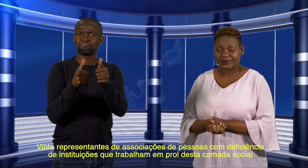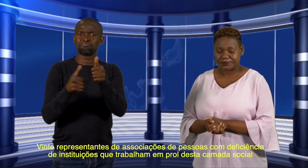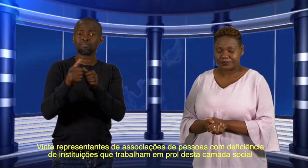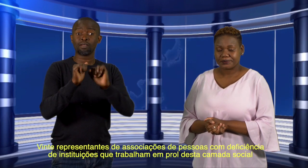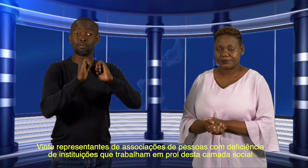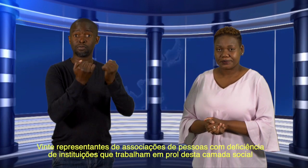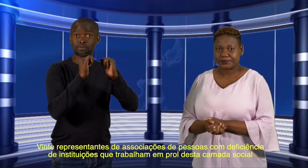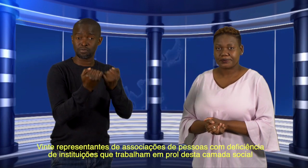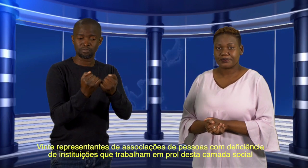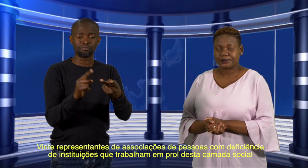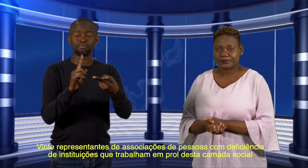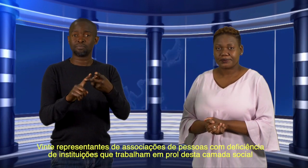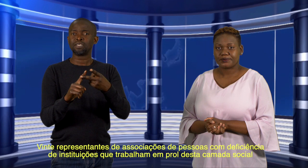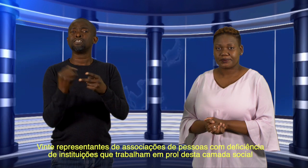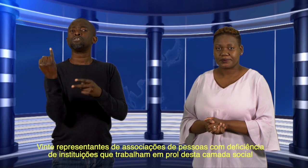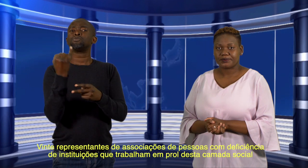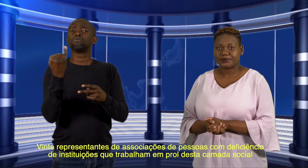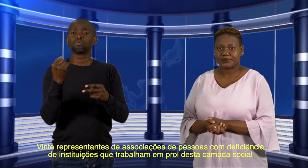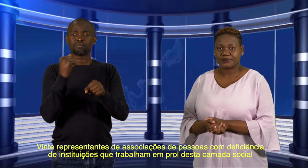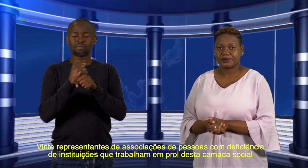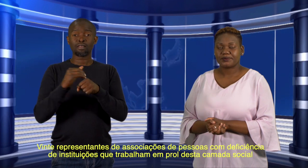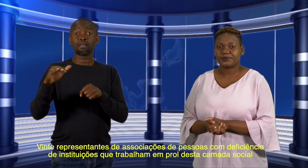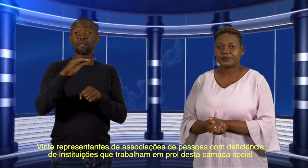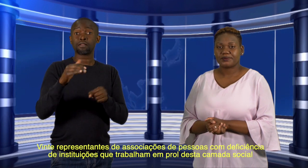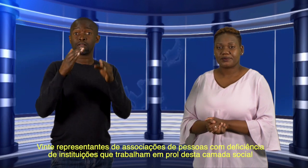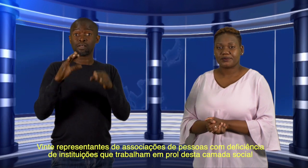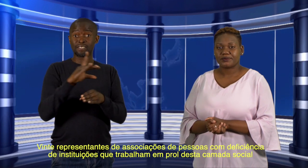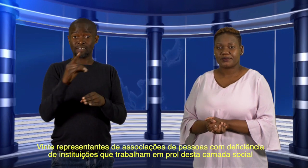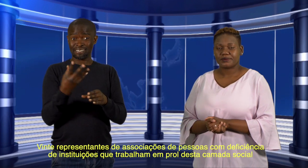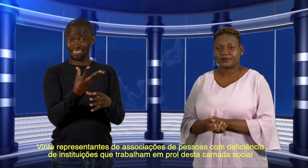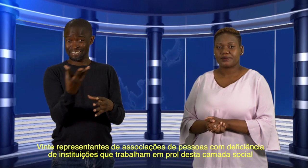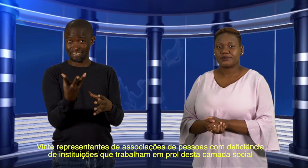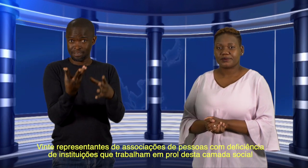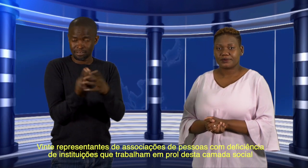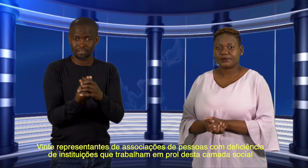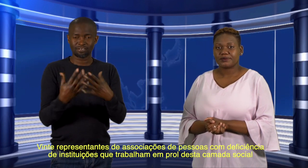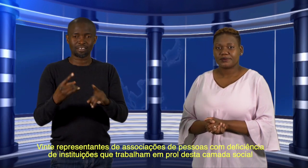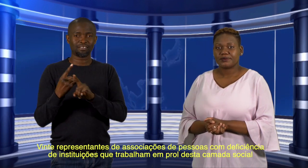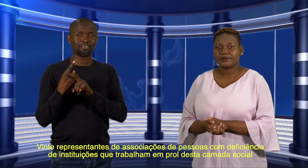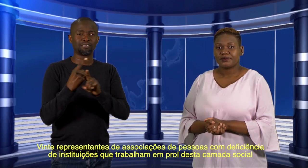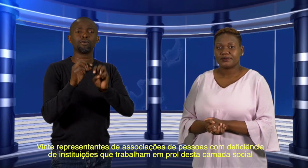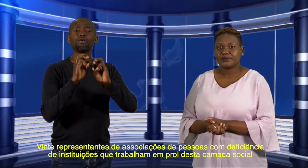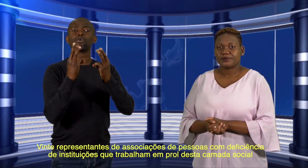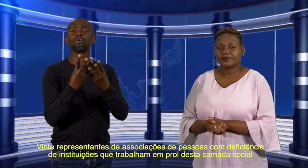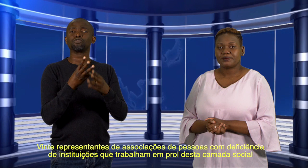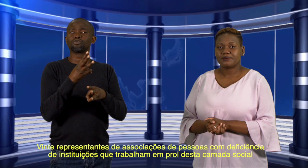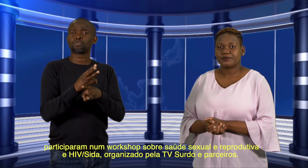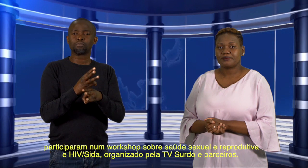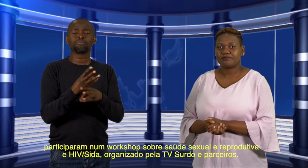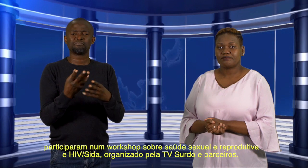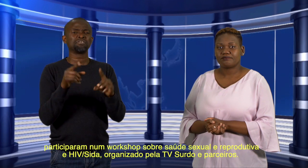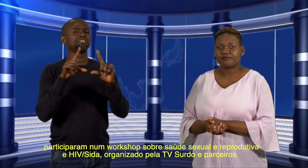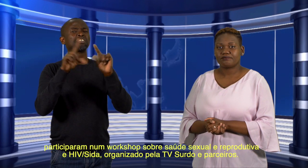representantes de associações de pessoas com deficiência e de instituições que trabalham em prol desta camada social